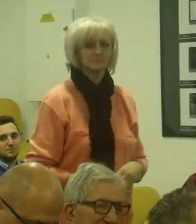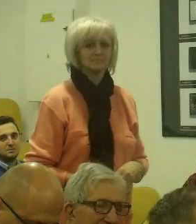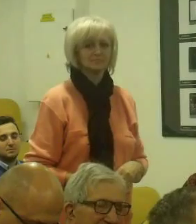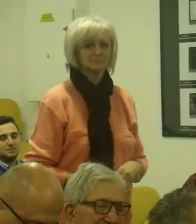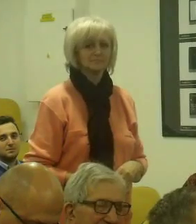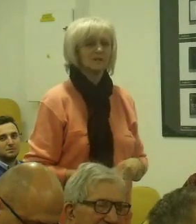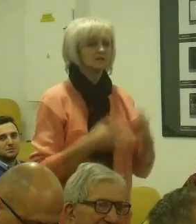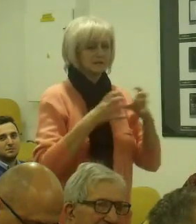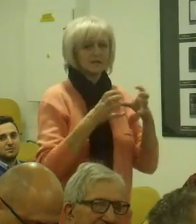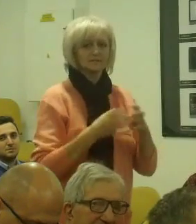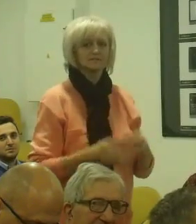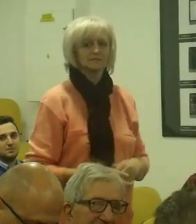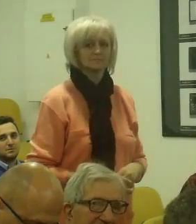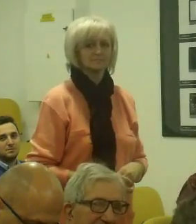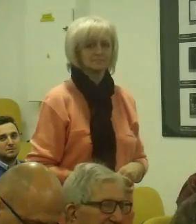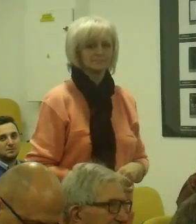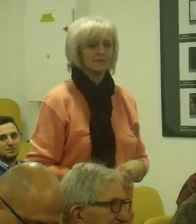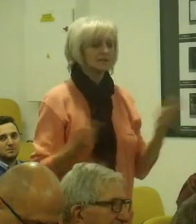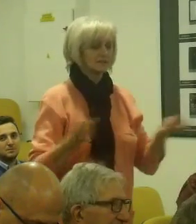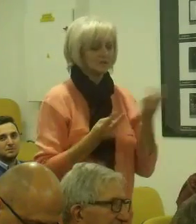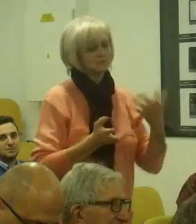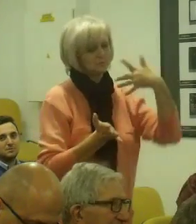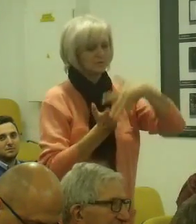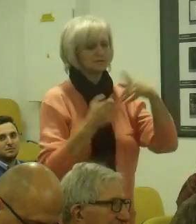saradnja da nađemo 5000 maraka koliko košta taj